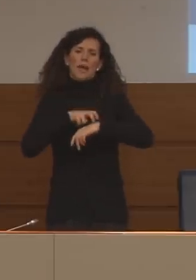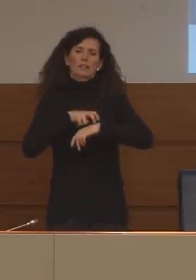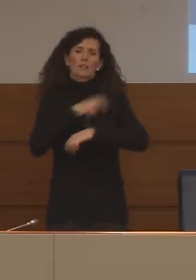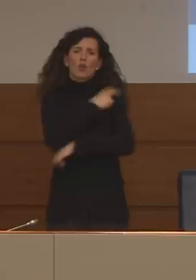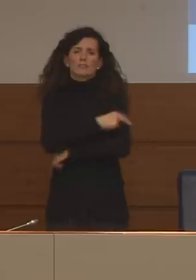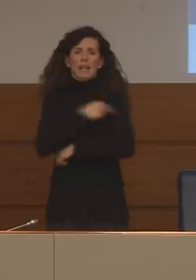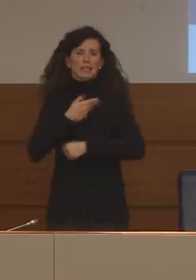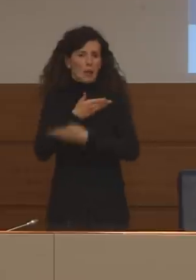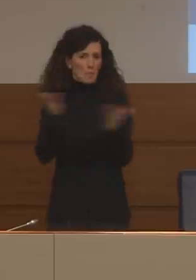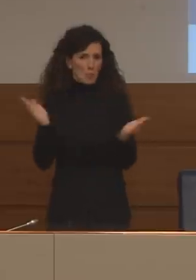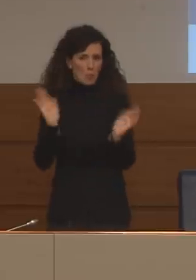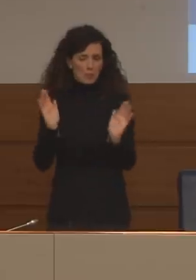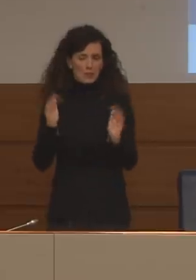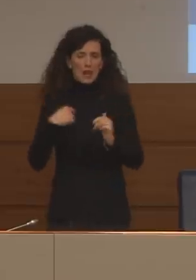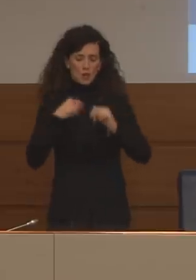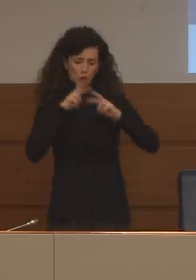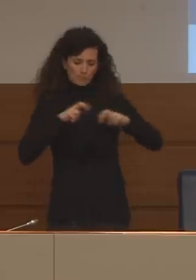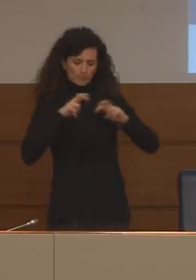irrazionale